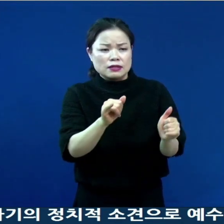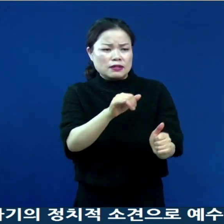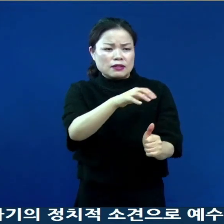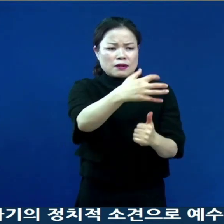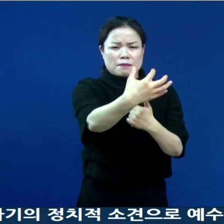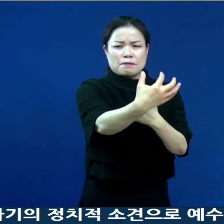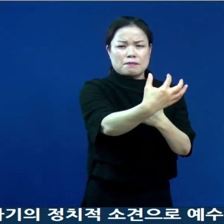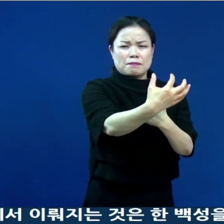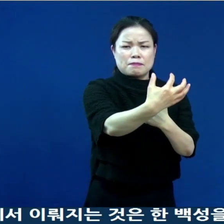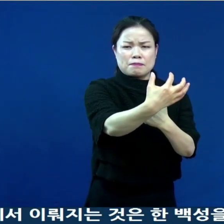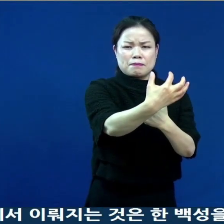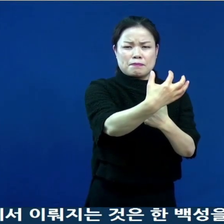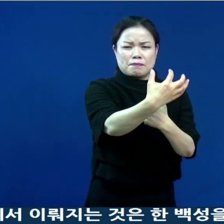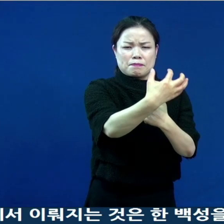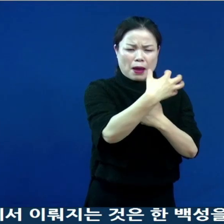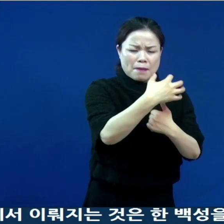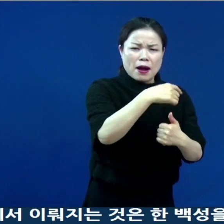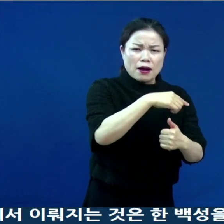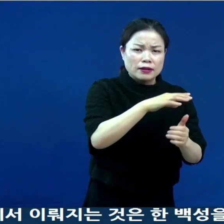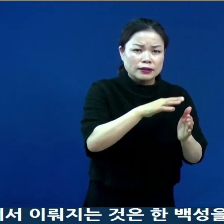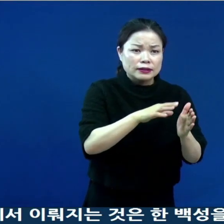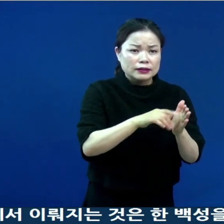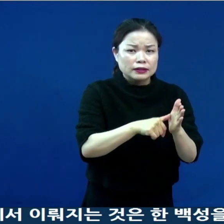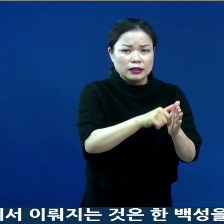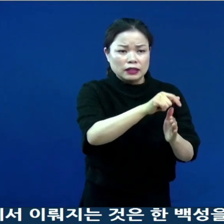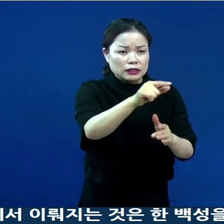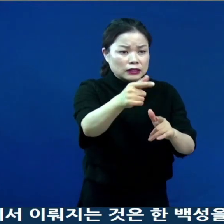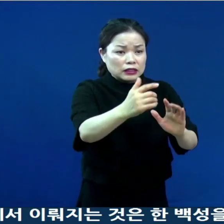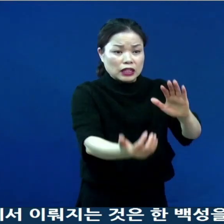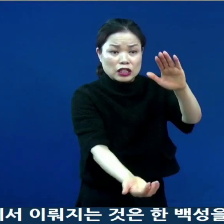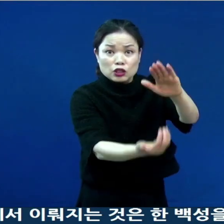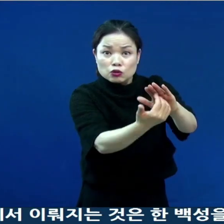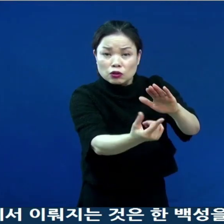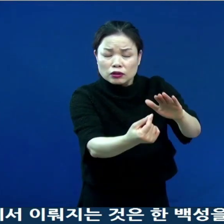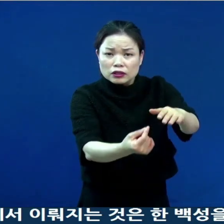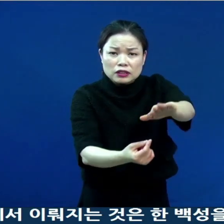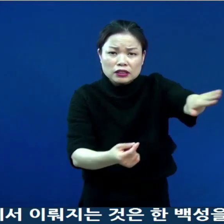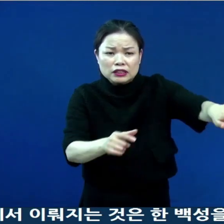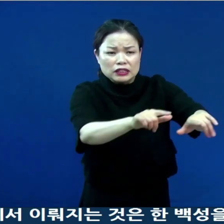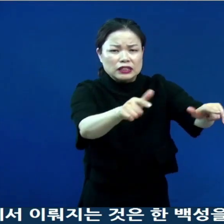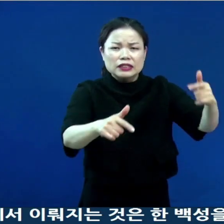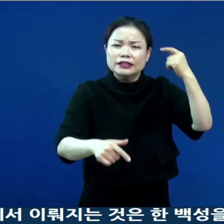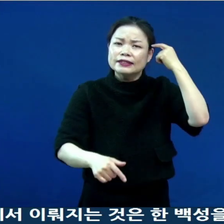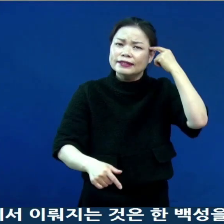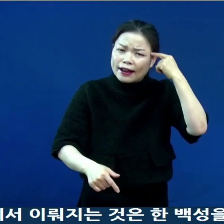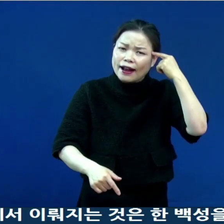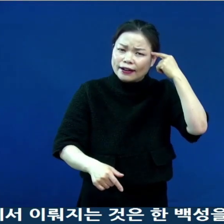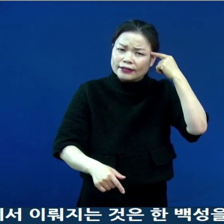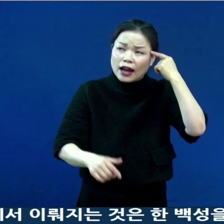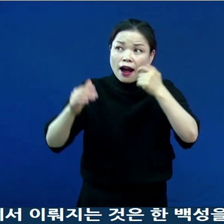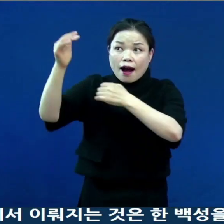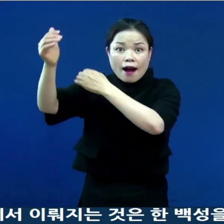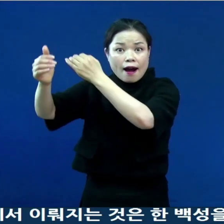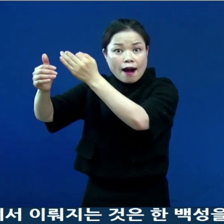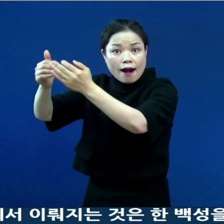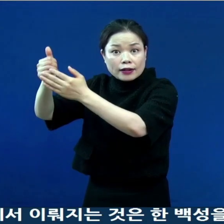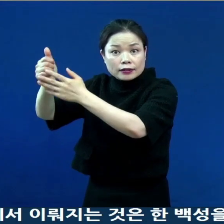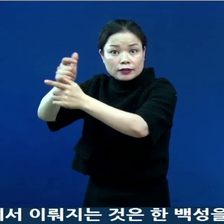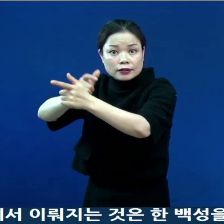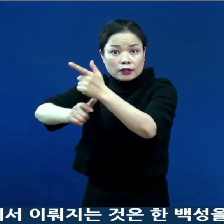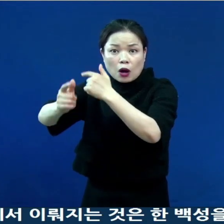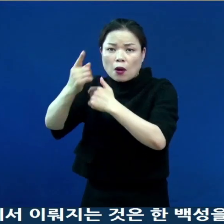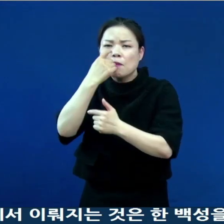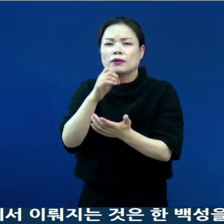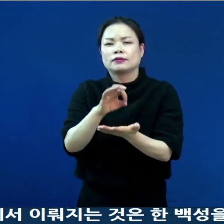압박하고 공격할 때 그 어두움이 대세를 이룬 것 같은데 그들이 생각하는 그 대세를 하나님이 더